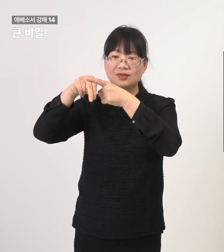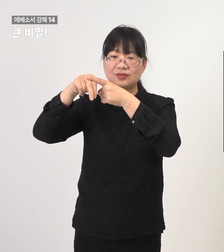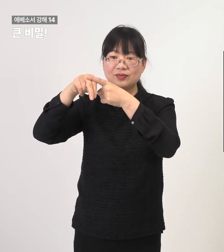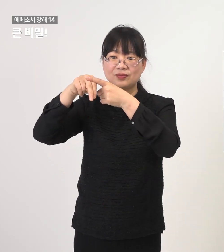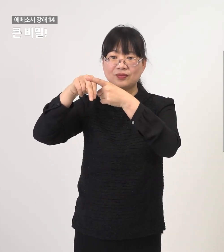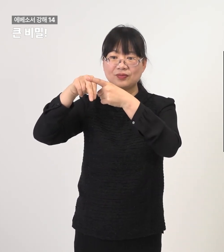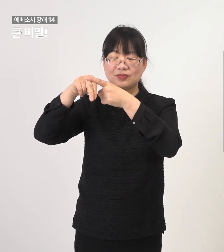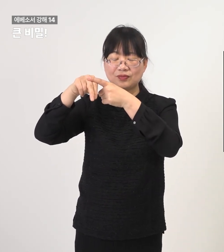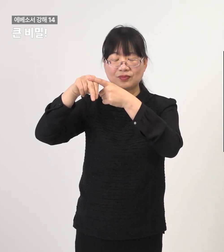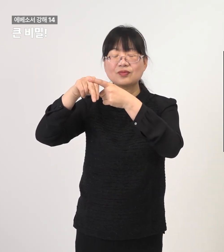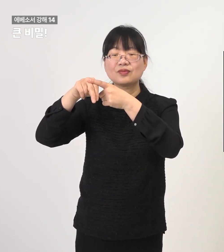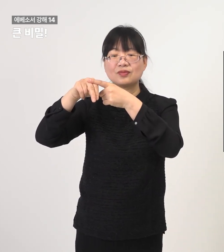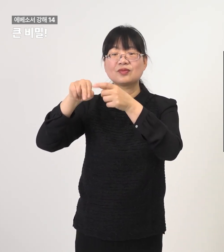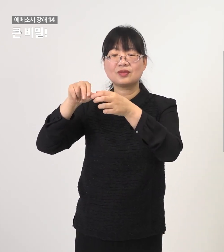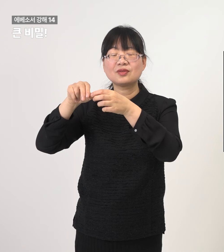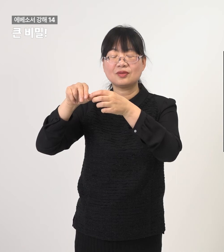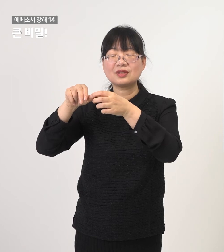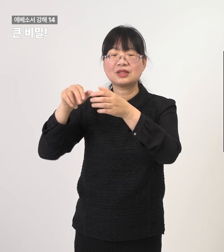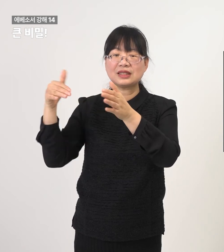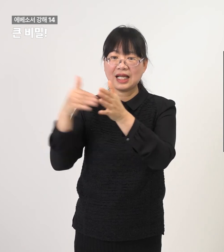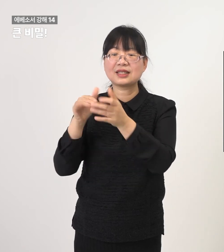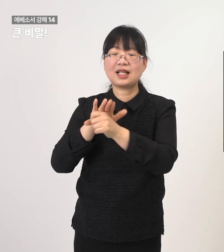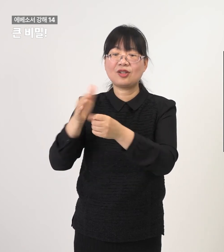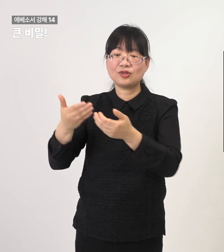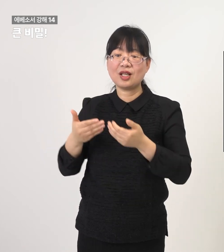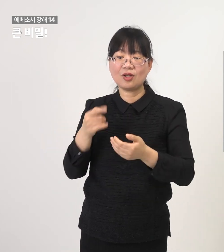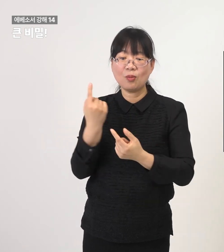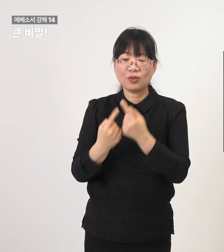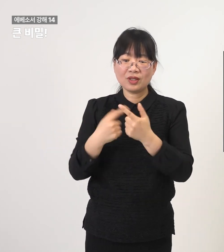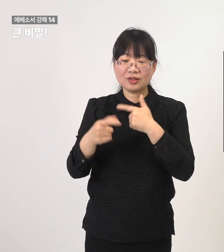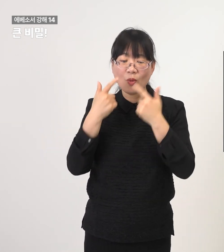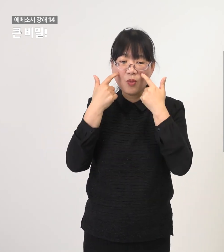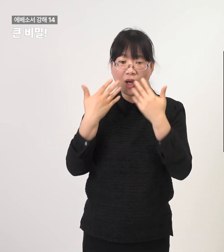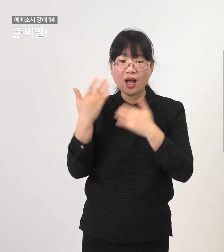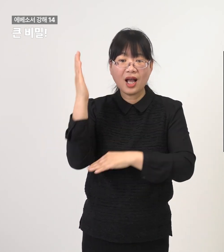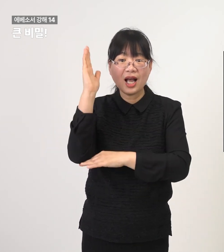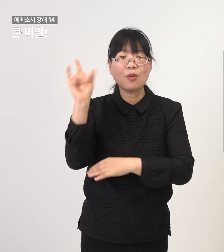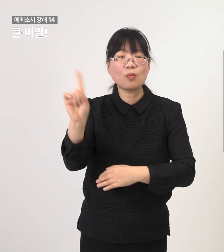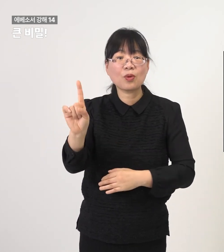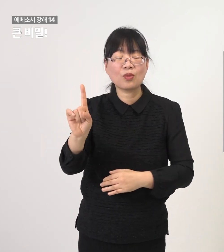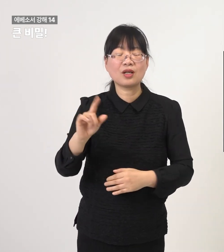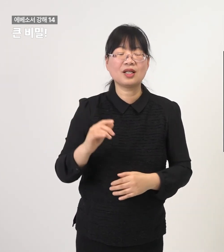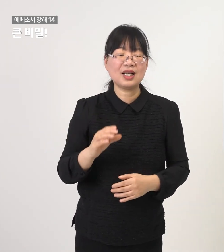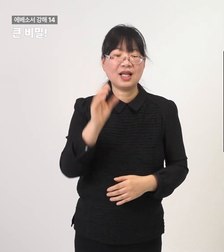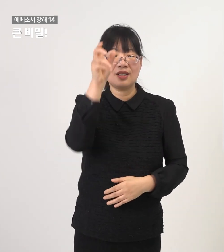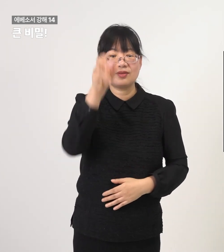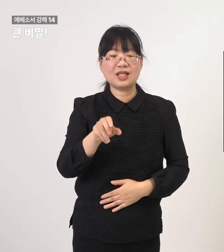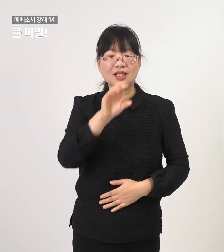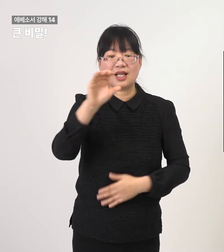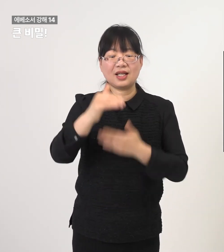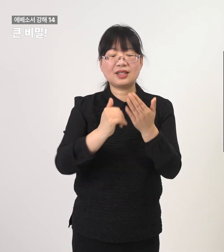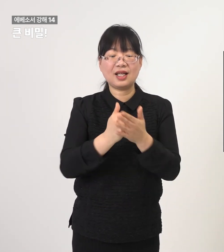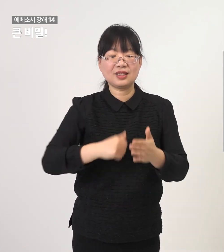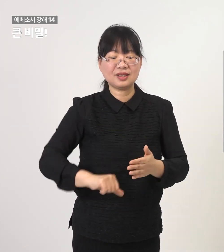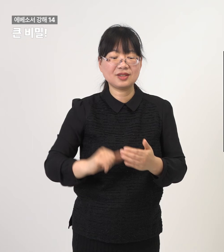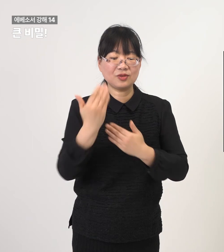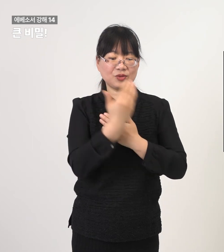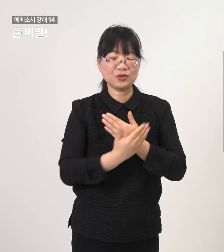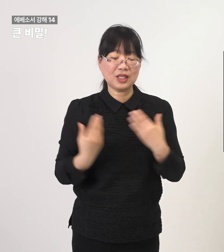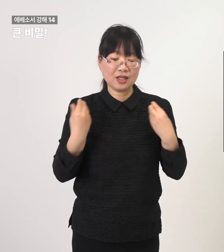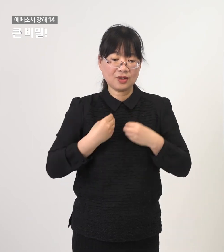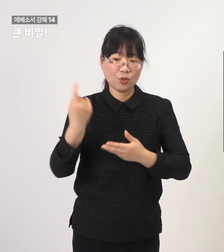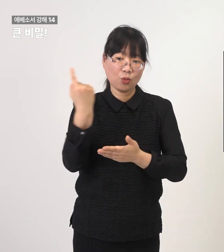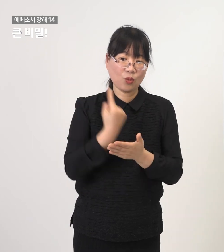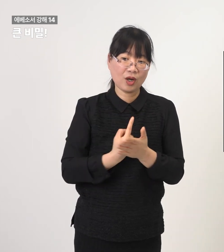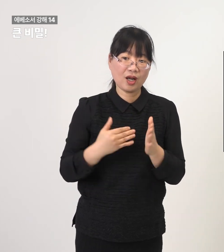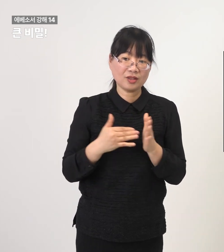내어주셨어요. 이거보다 더 리얼리티가 있나요? 십자가에 하나님의 아드님이 육신을 입고